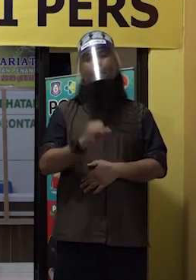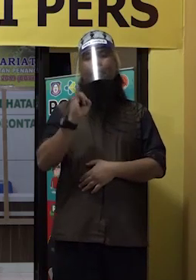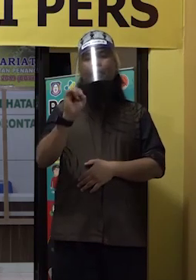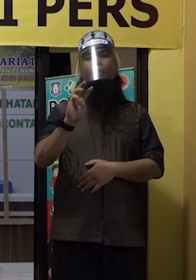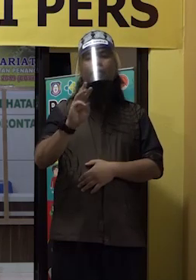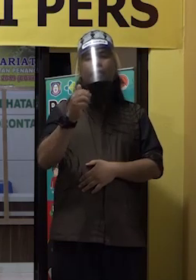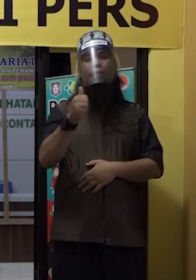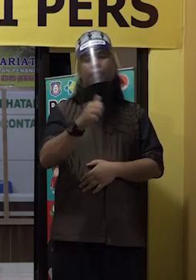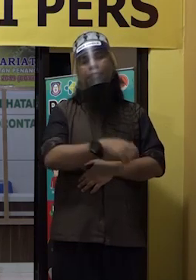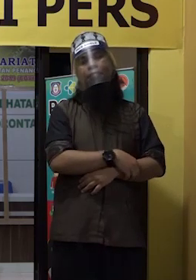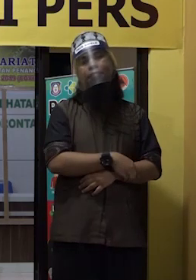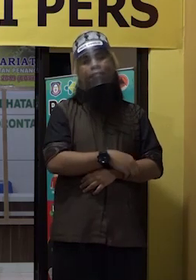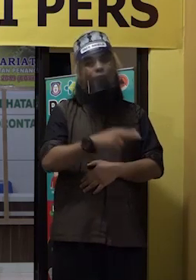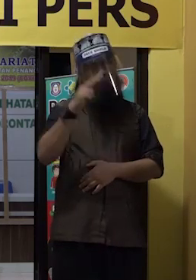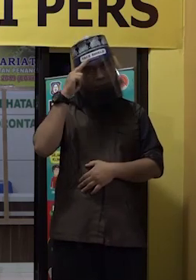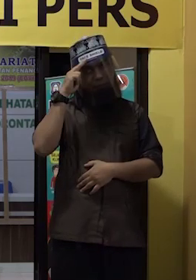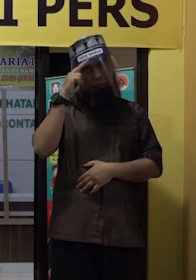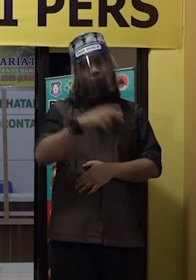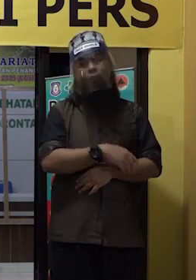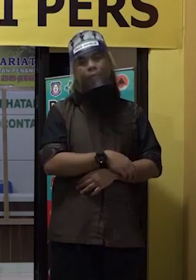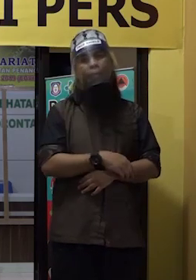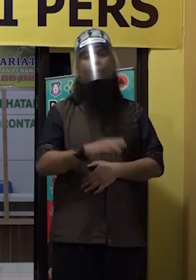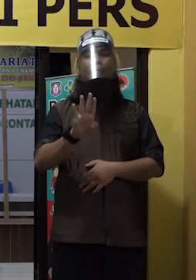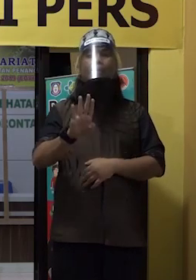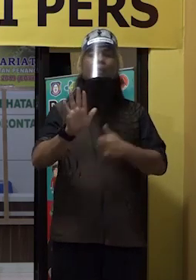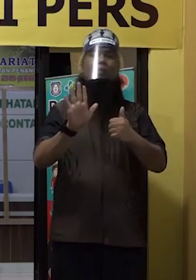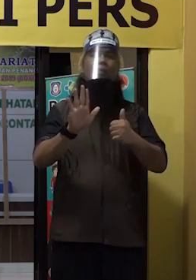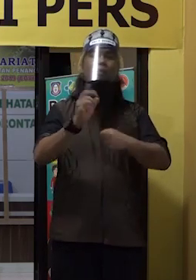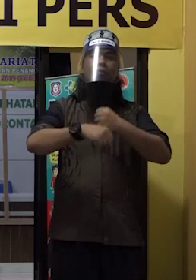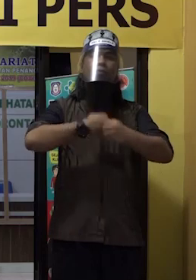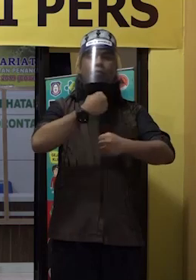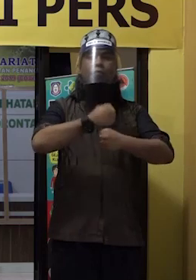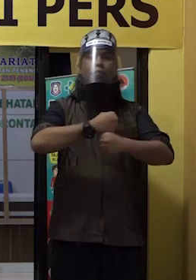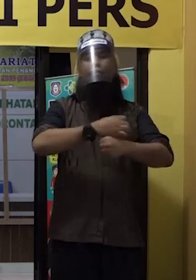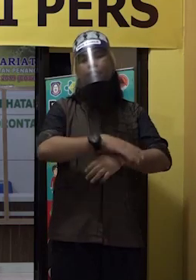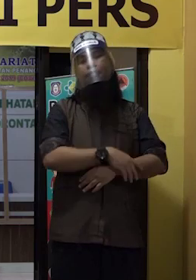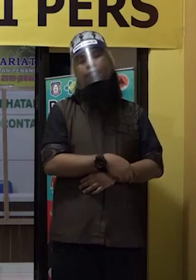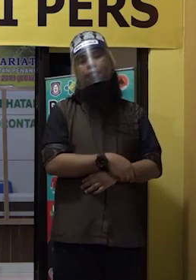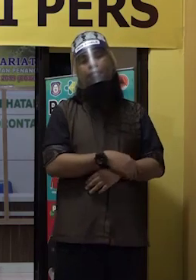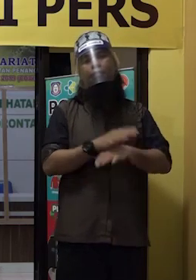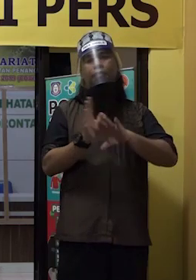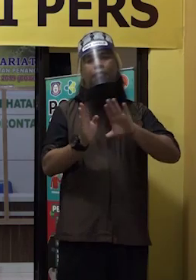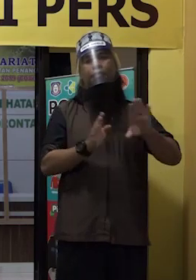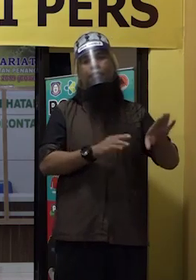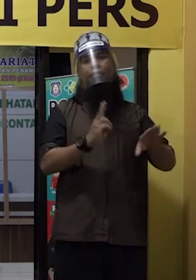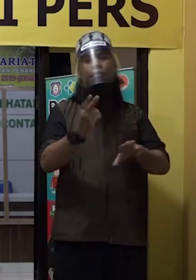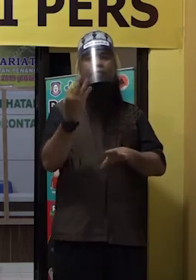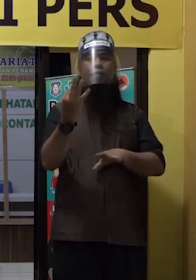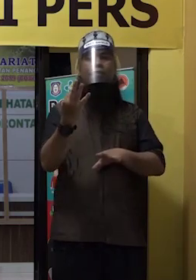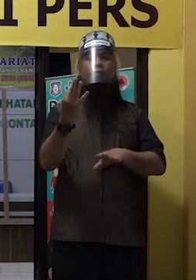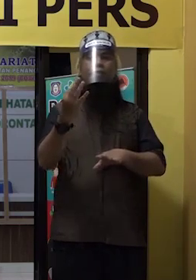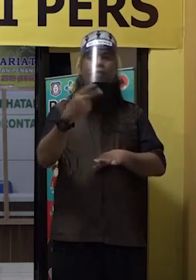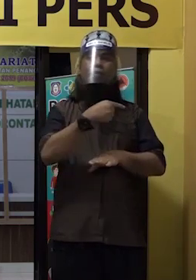IWH, laki-laki 46 tahun. Swab yang kedua dan ketiga